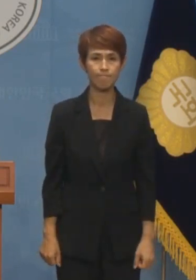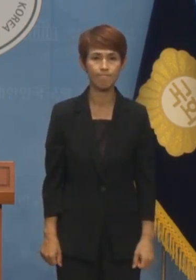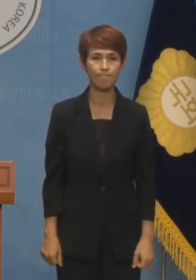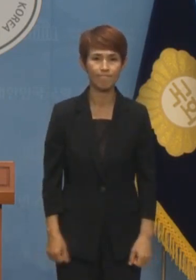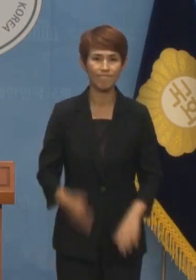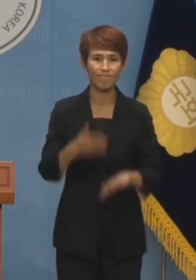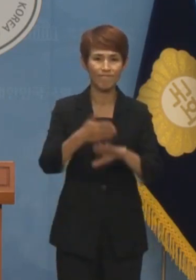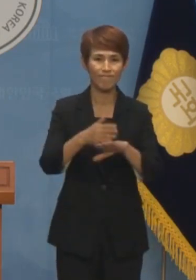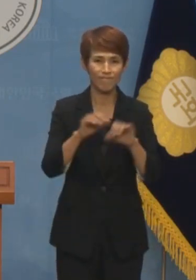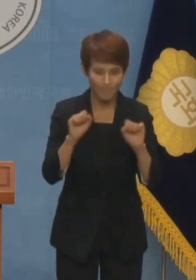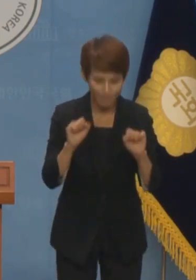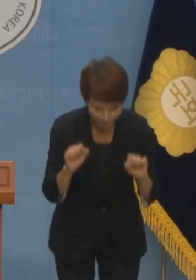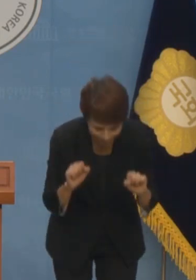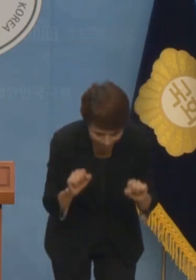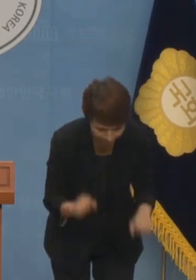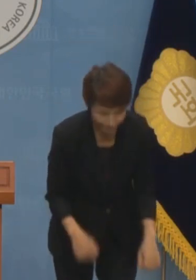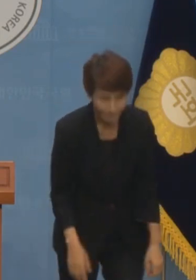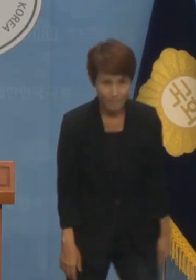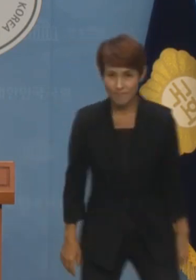감사합니다.